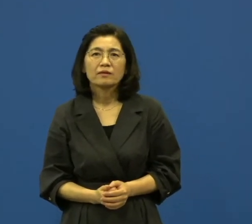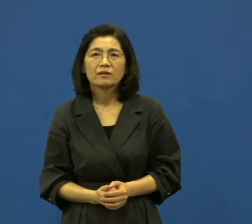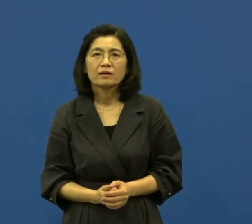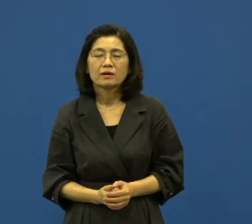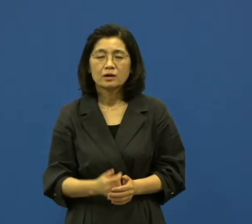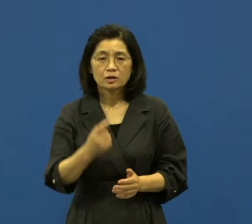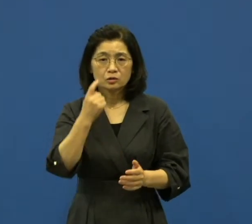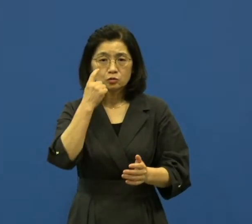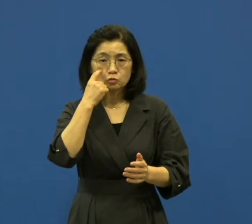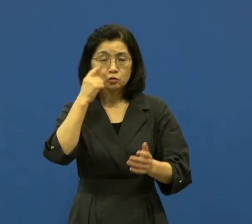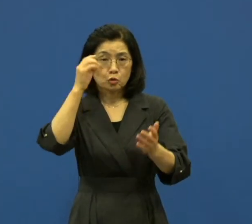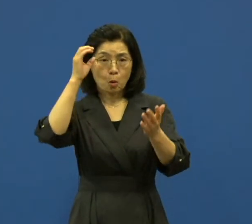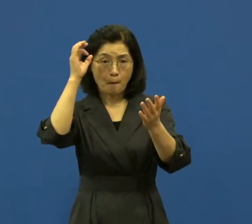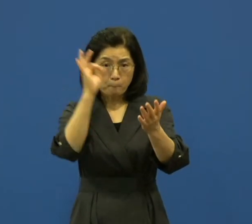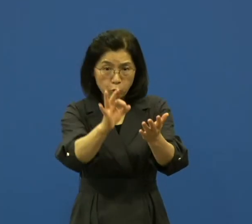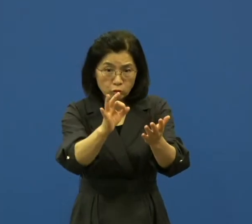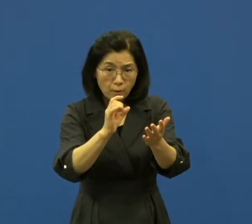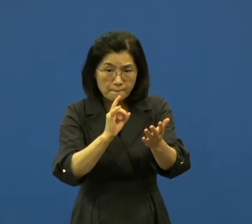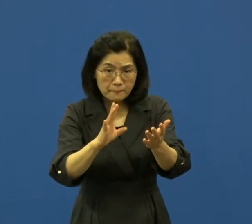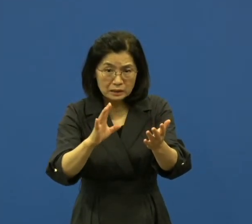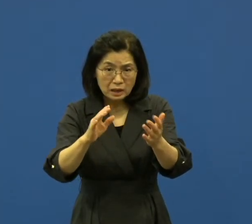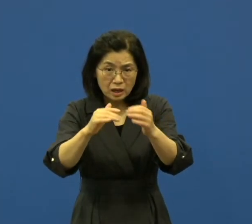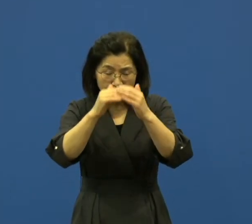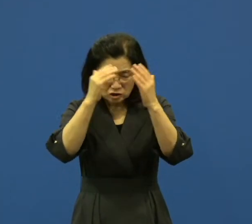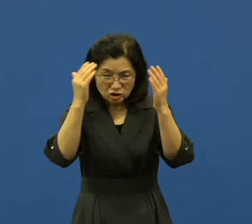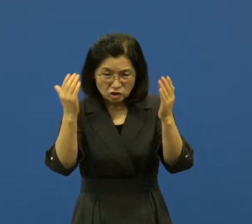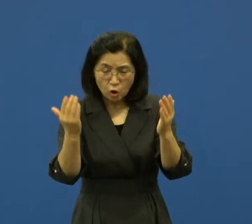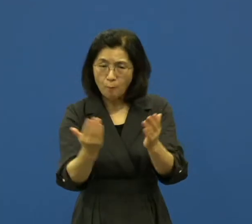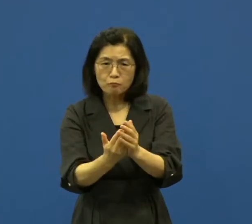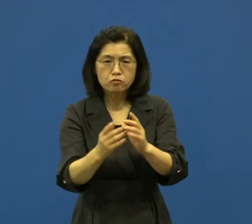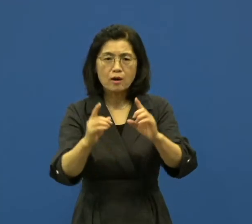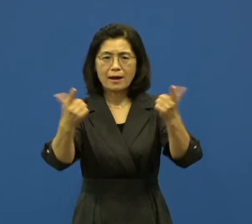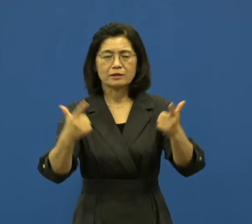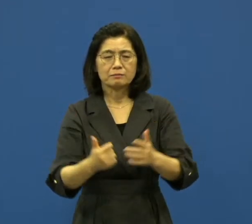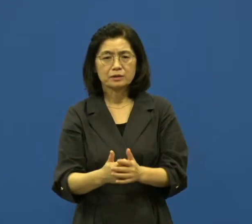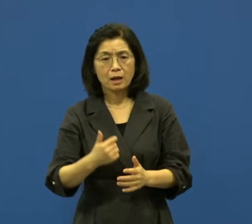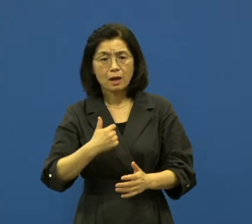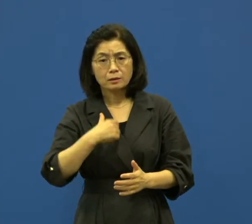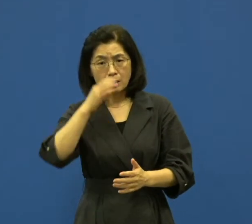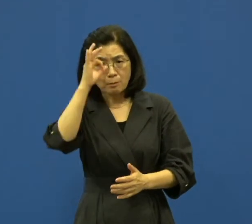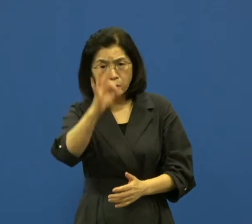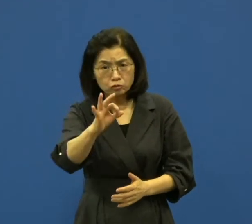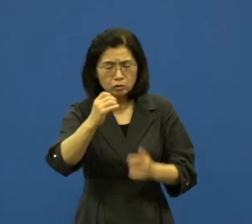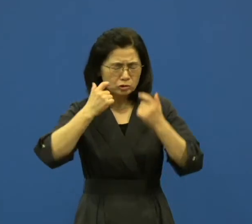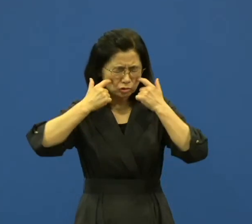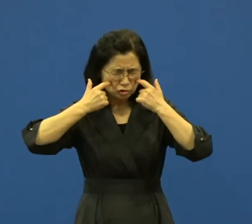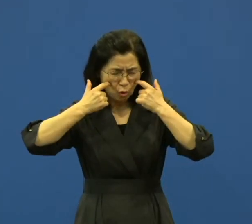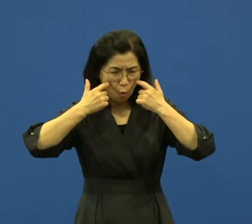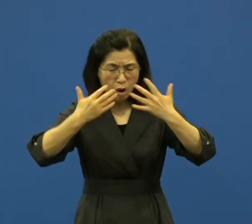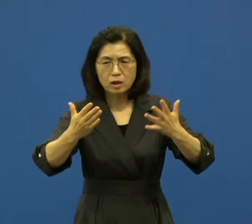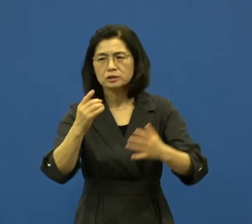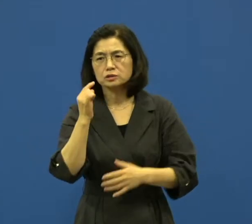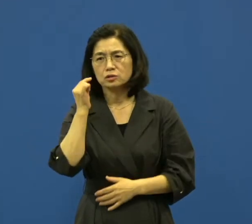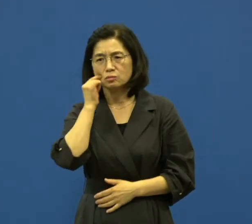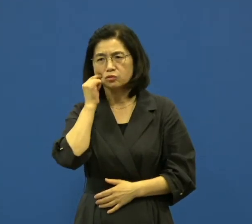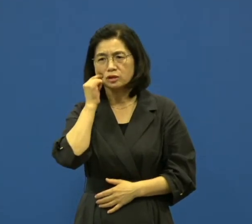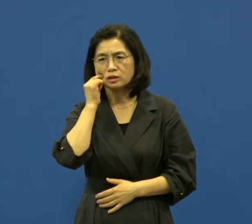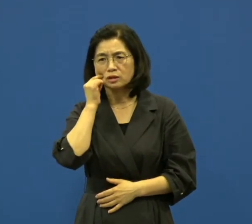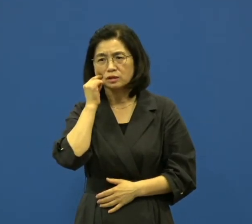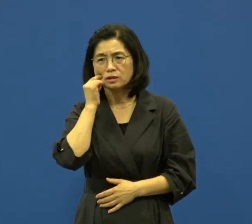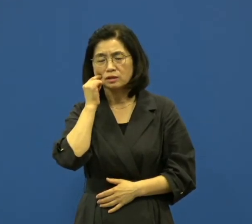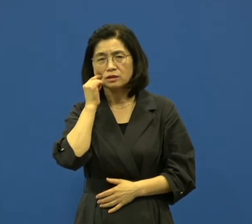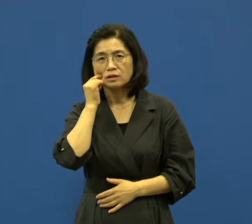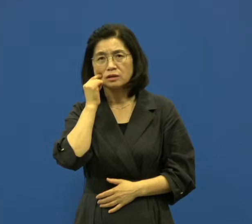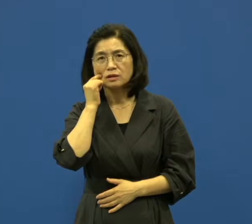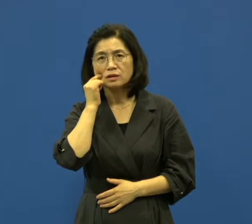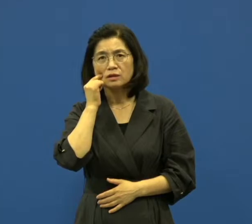눈으로 보는 게 여러분 전부입니까? 내가 보는 것은 또한 정확하지도 않아요. 사람들은 여러분 본다고 하지만요,